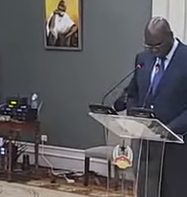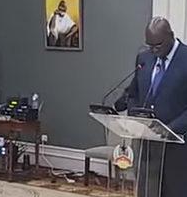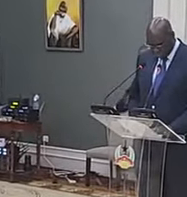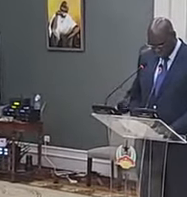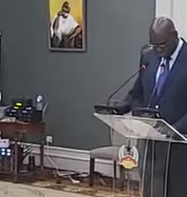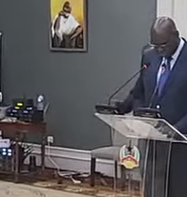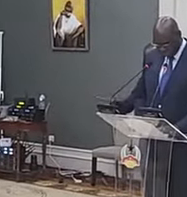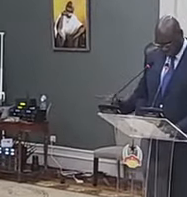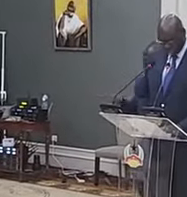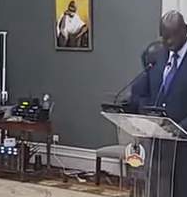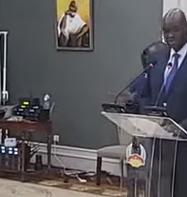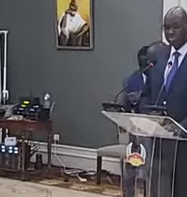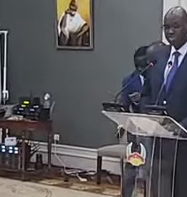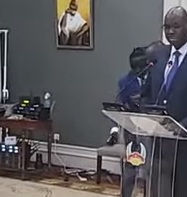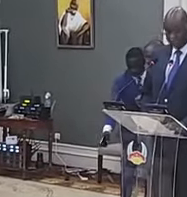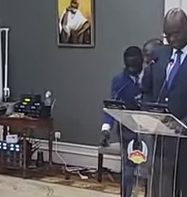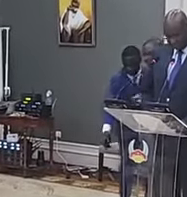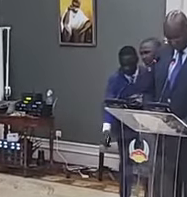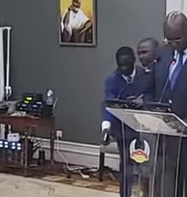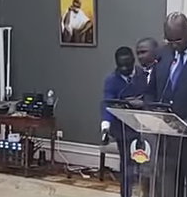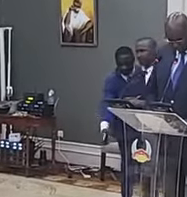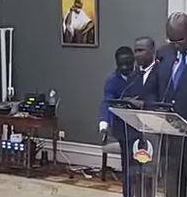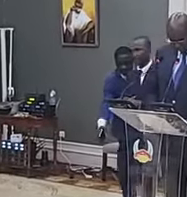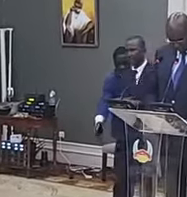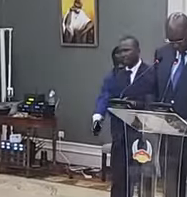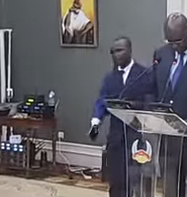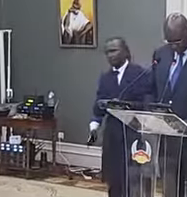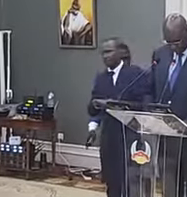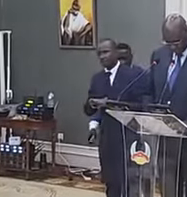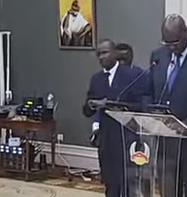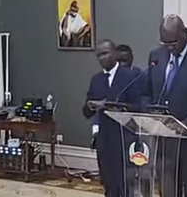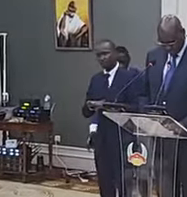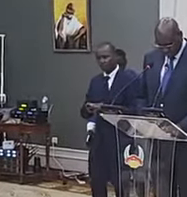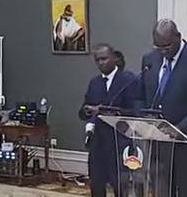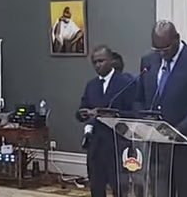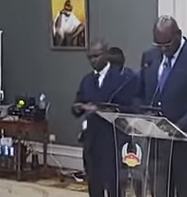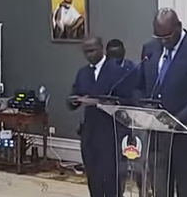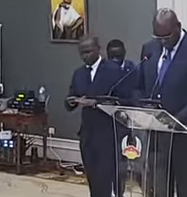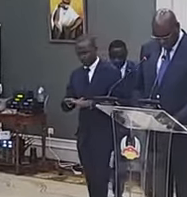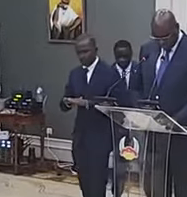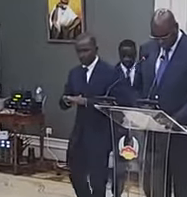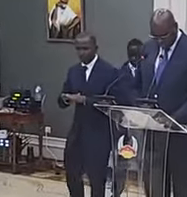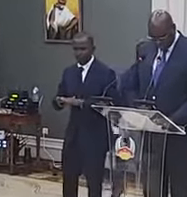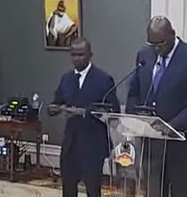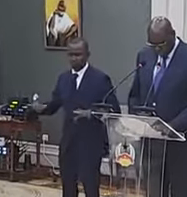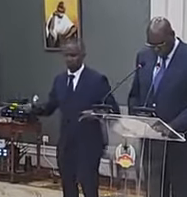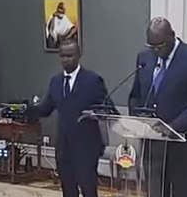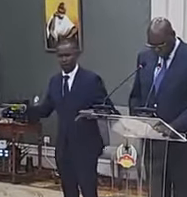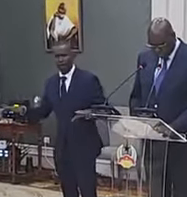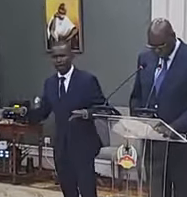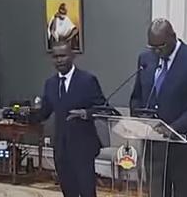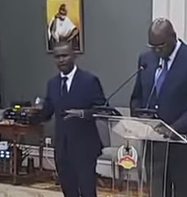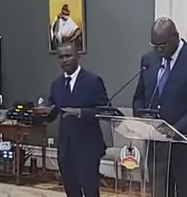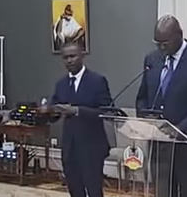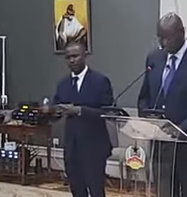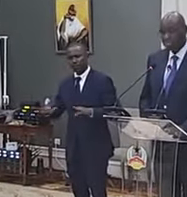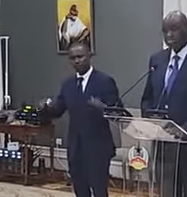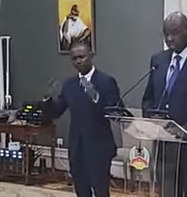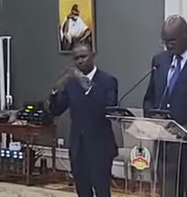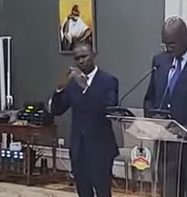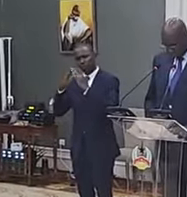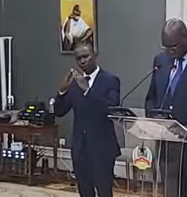secções prioritárias da estrada de Sac, de secções prioritárias da rota, construção e reabilitação de